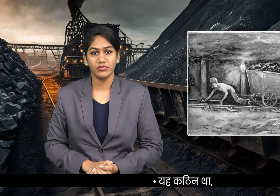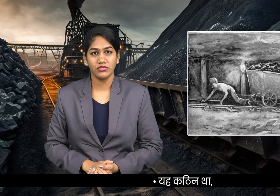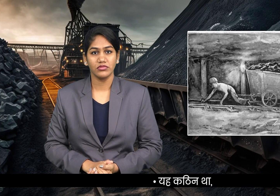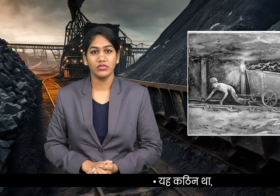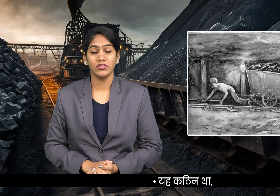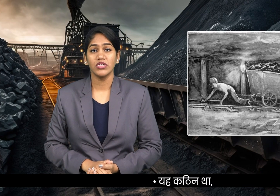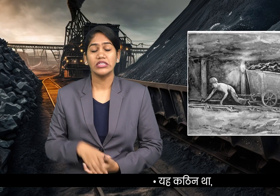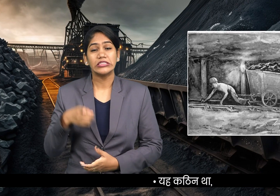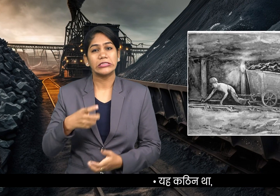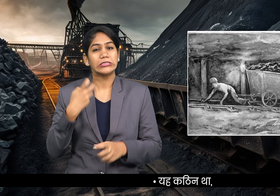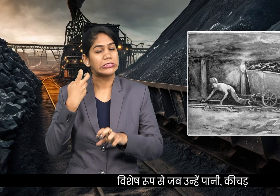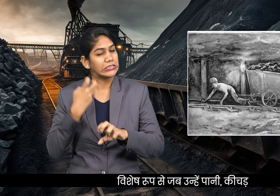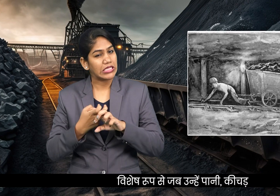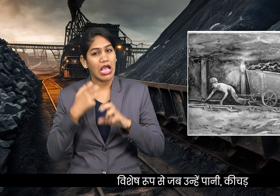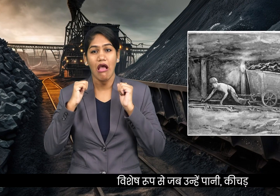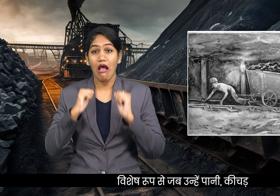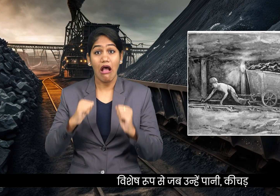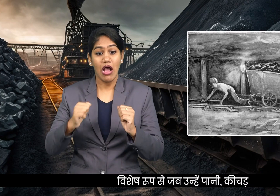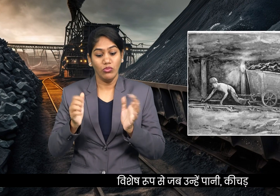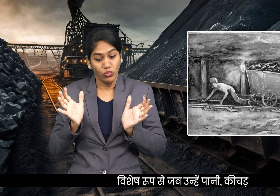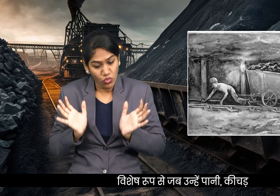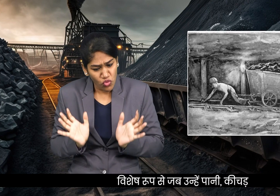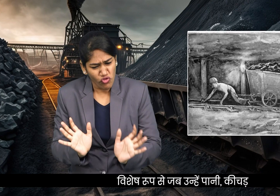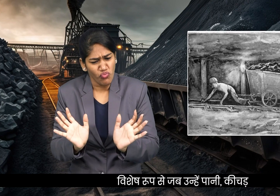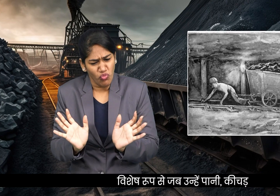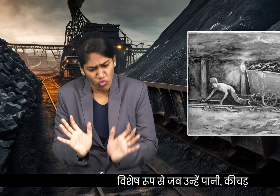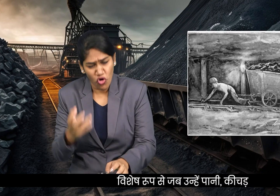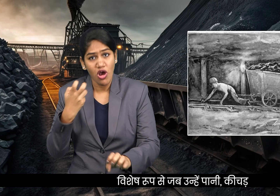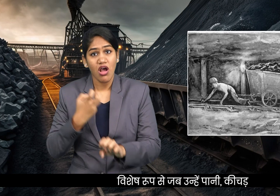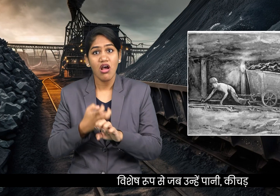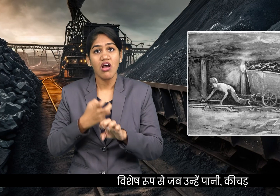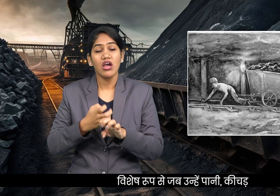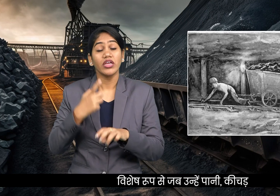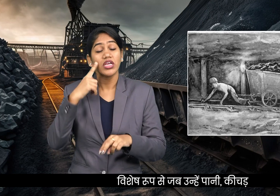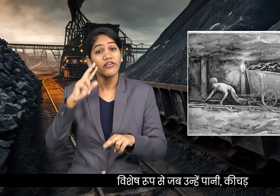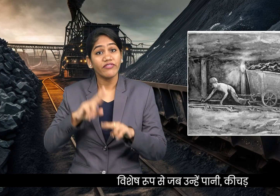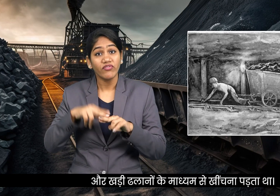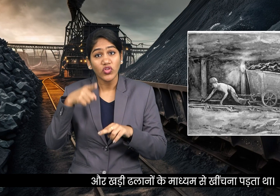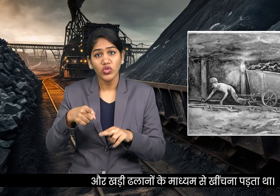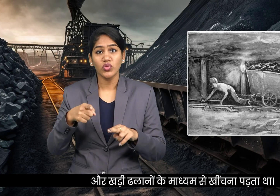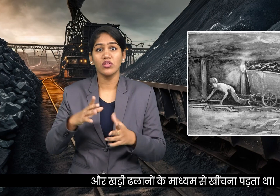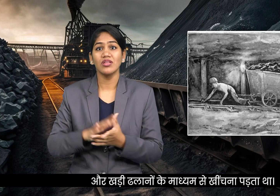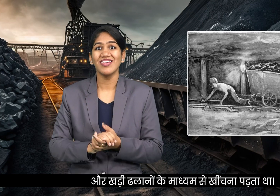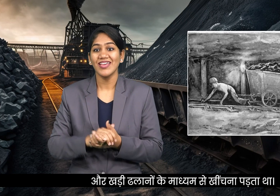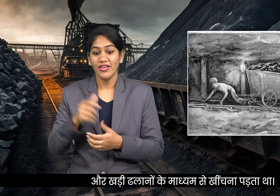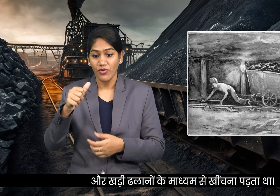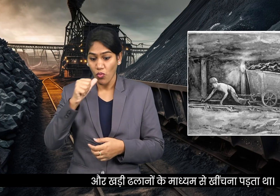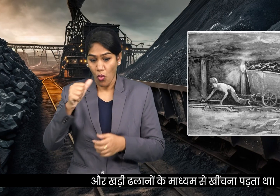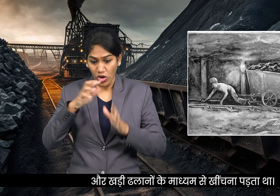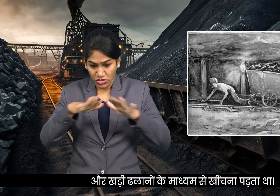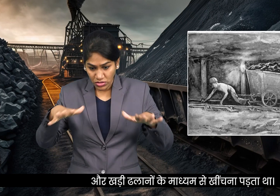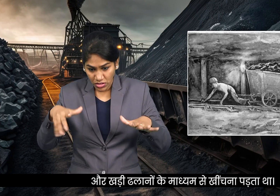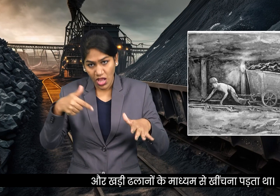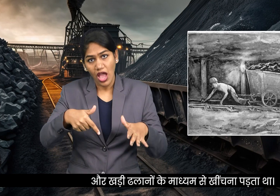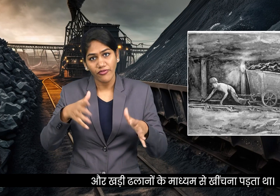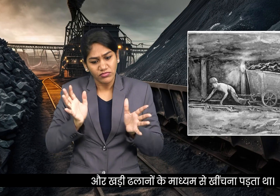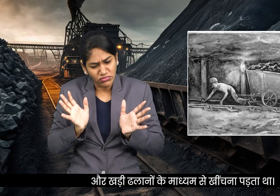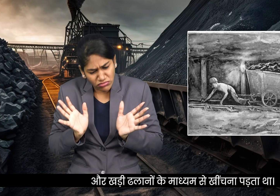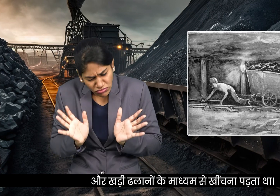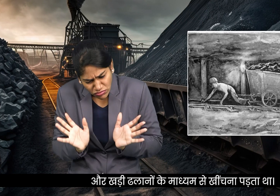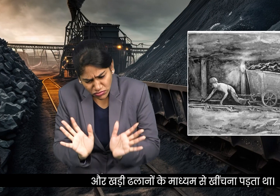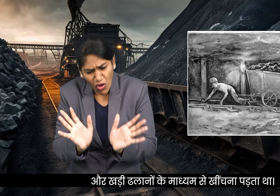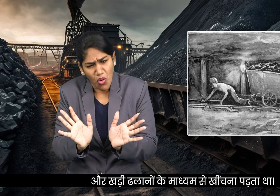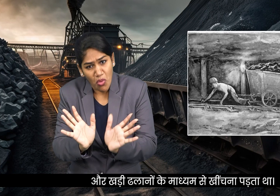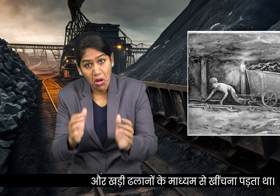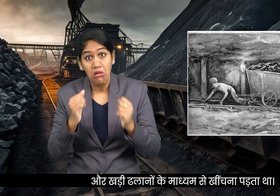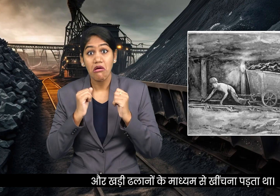यह कठिन था, विशेष रूप से जब उन्हें पानी, कीचड़ और खड़ी ढलानों के माध्यम से खींचना